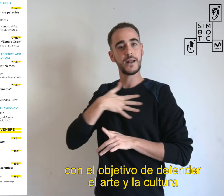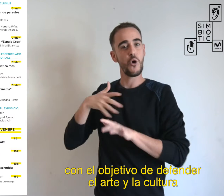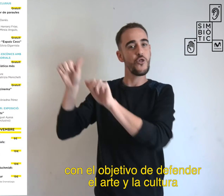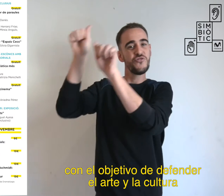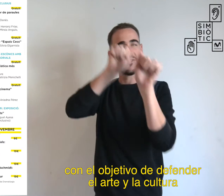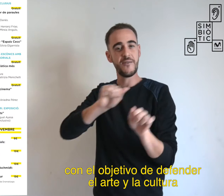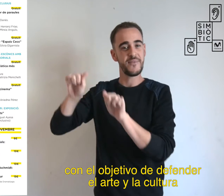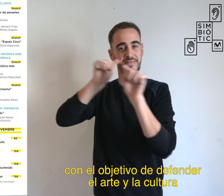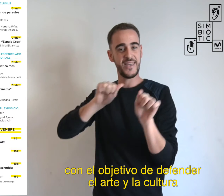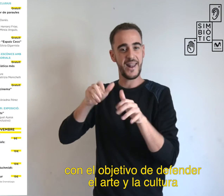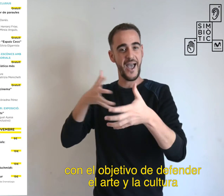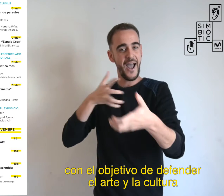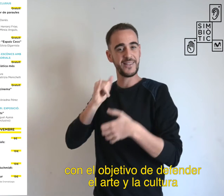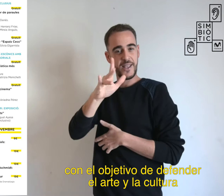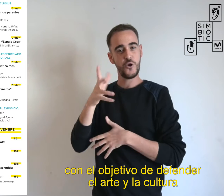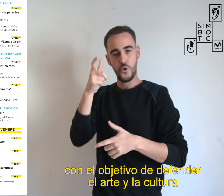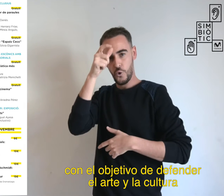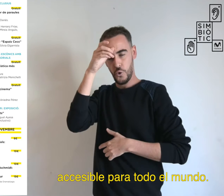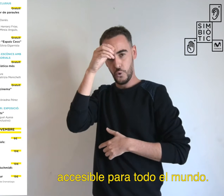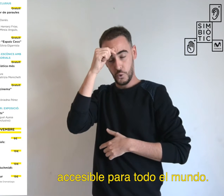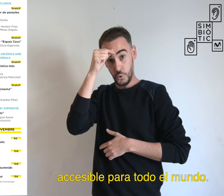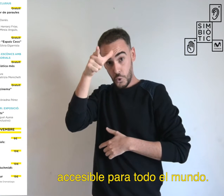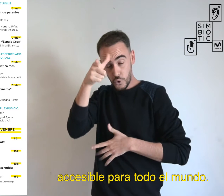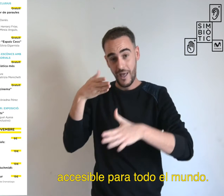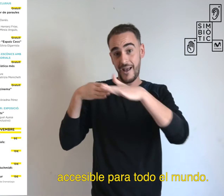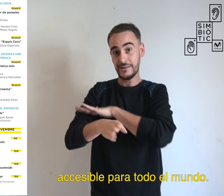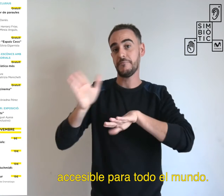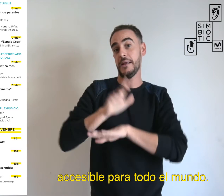defender el arte y la cultura accesible para todo el mundo.